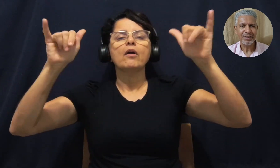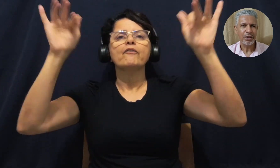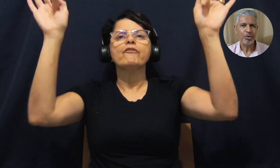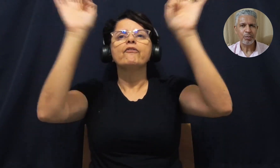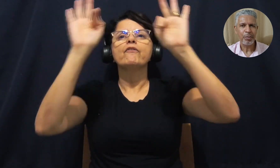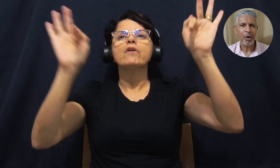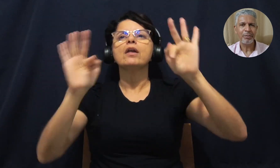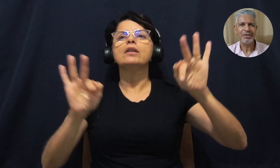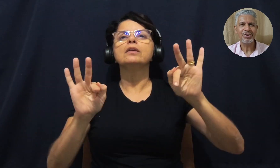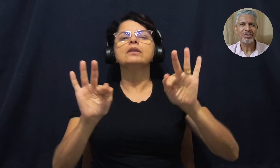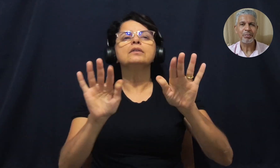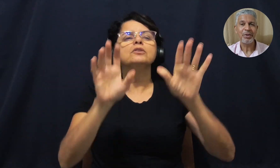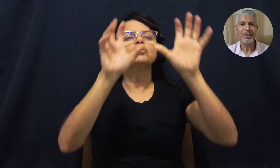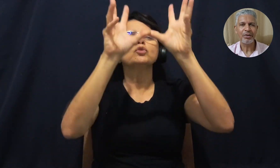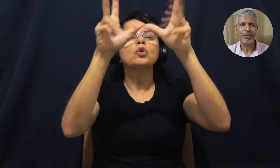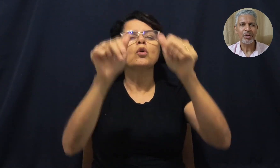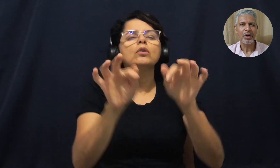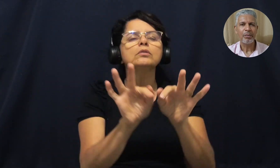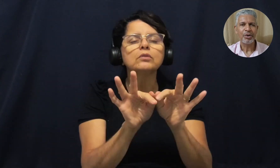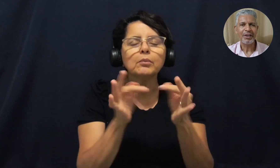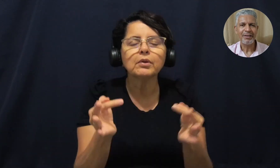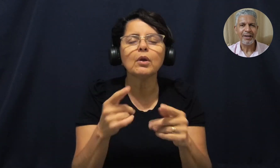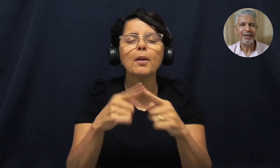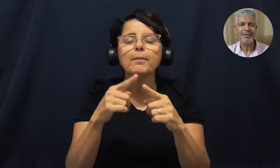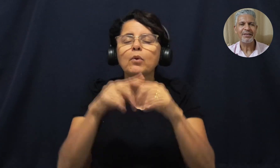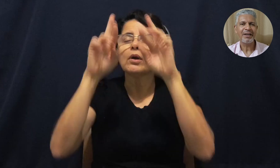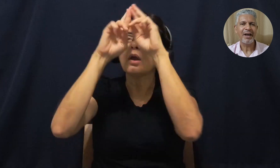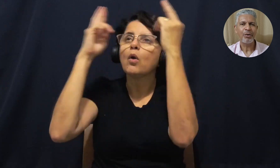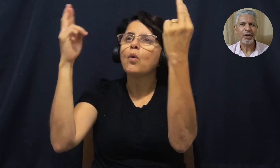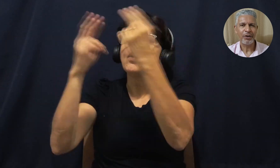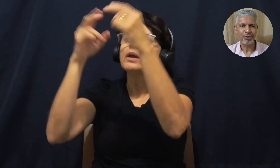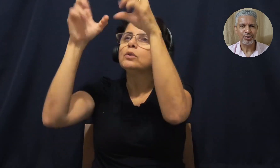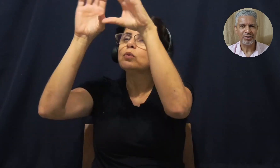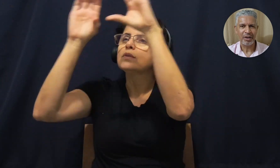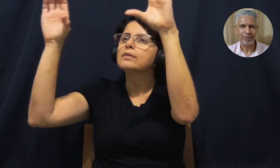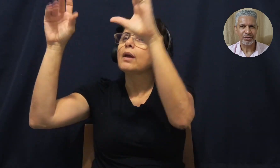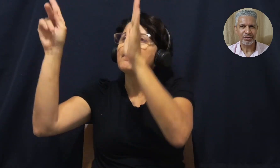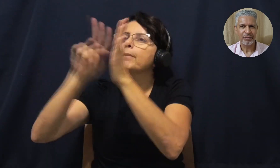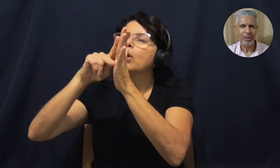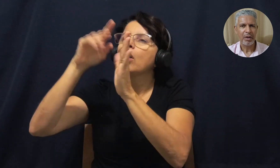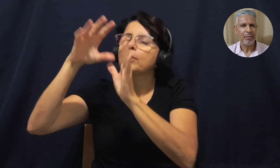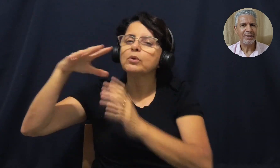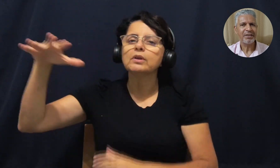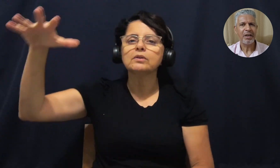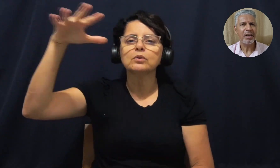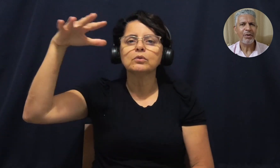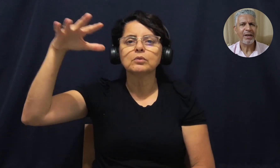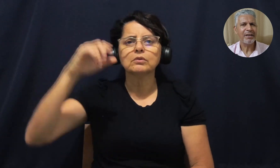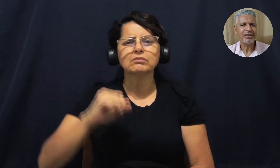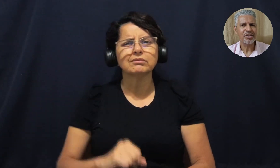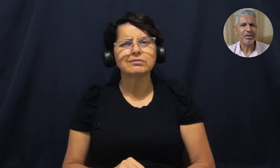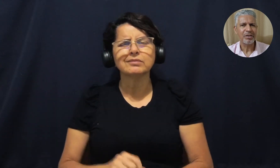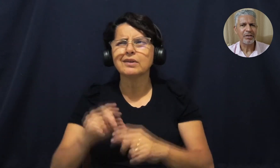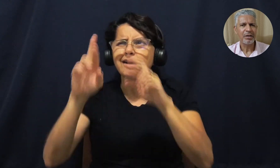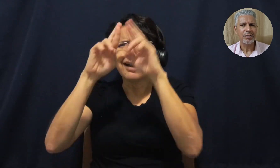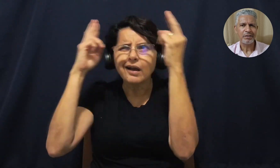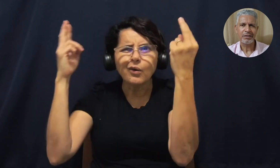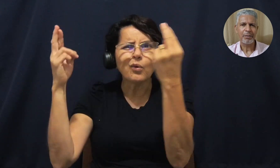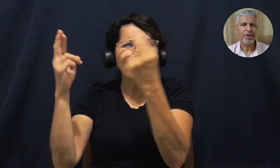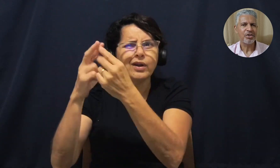felizes serão os pobres de espírito, porque deles será o reino dos céus. Mas que reino é